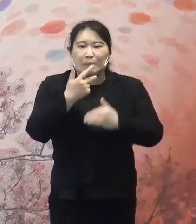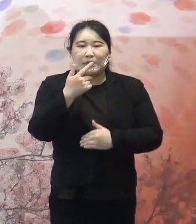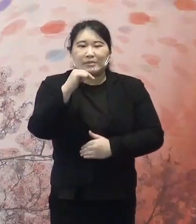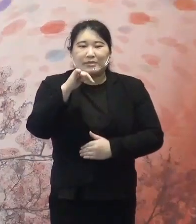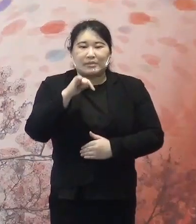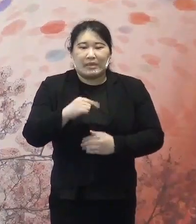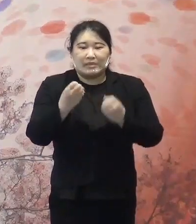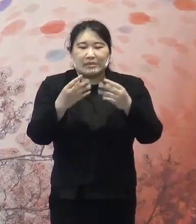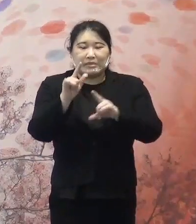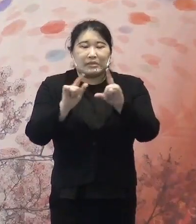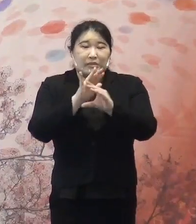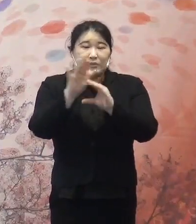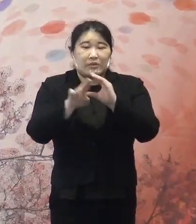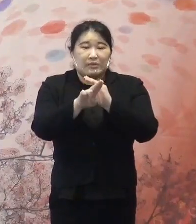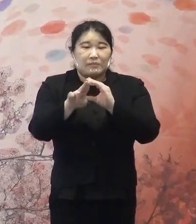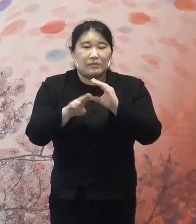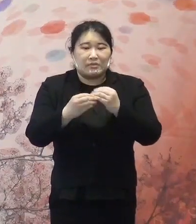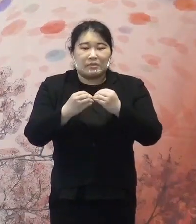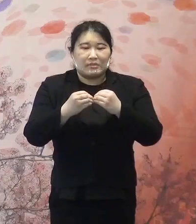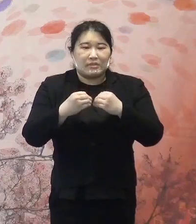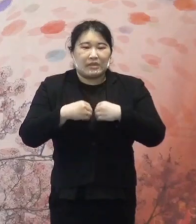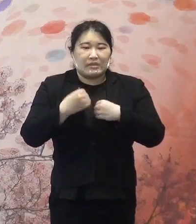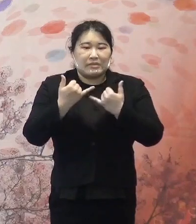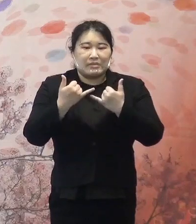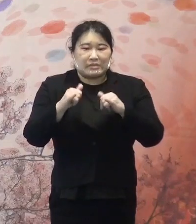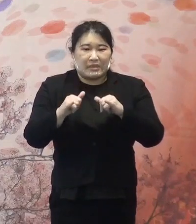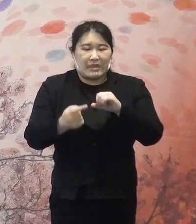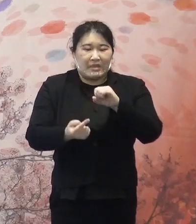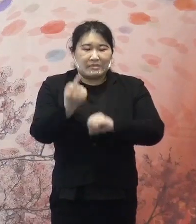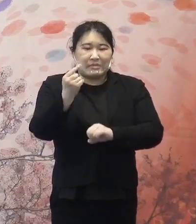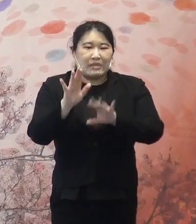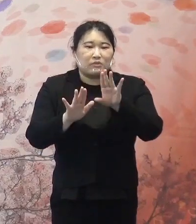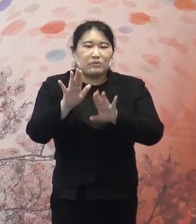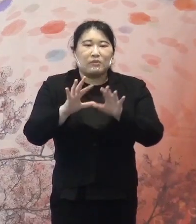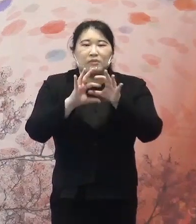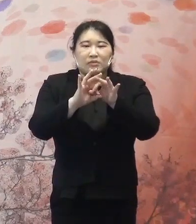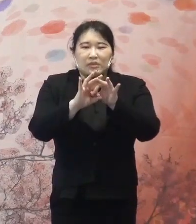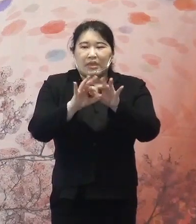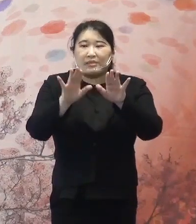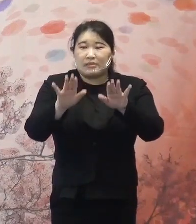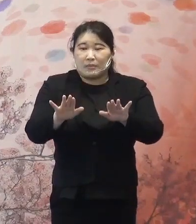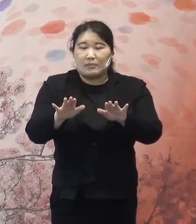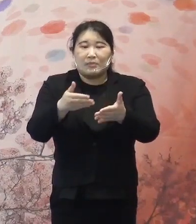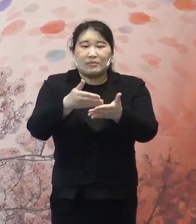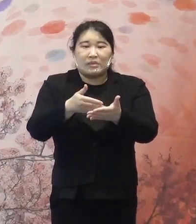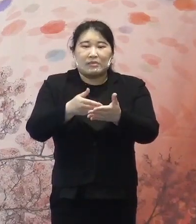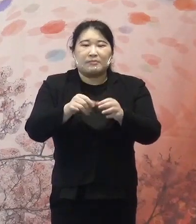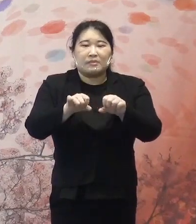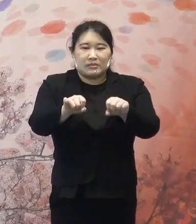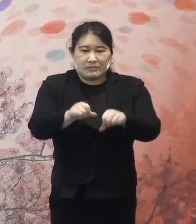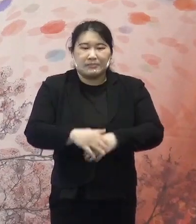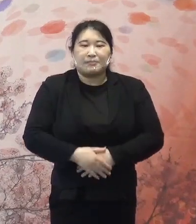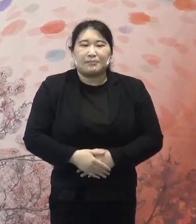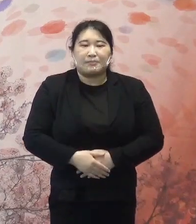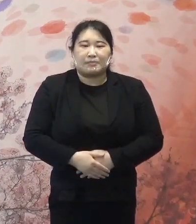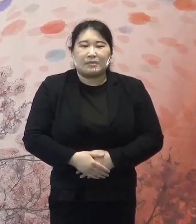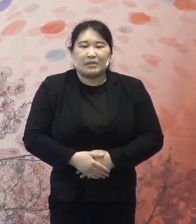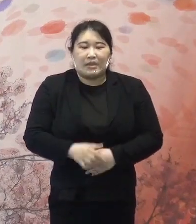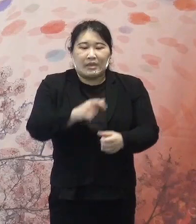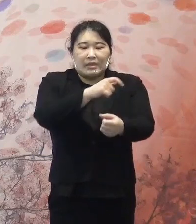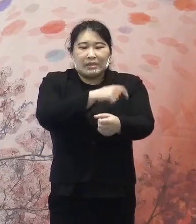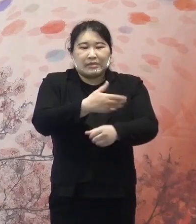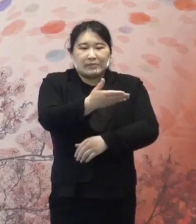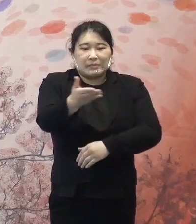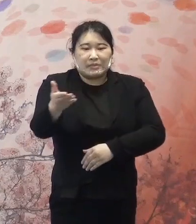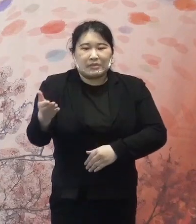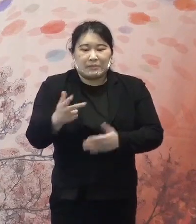新型コロナウイルスの感染者患者発生状況について本日もお伝えをさせていただきます。記者クラブの皆